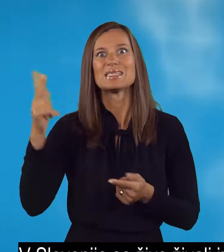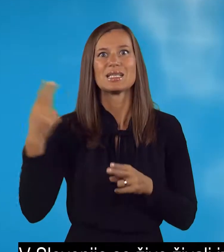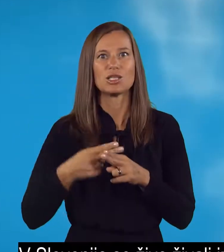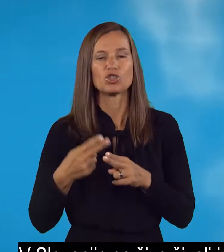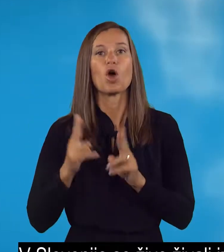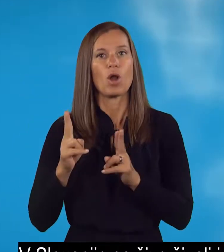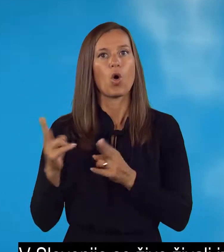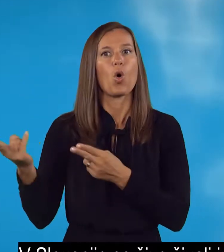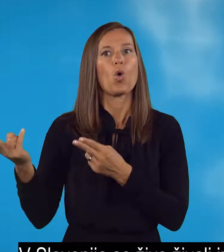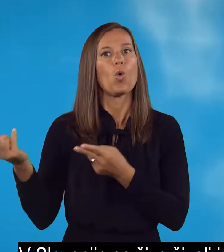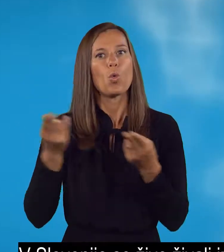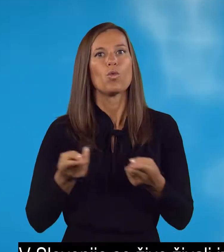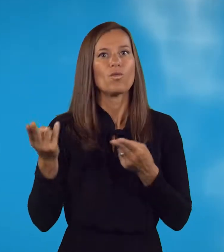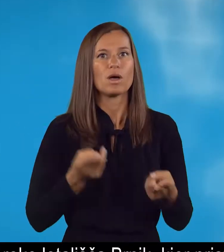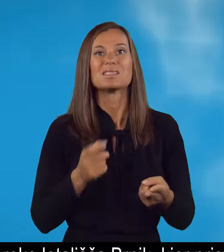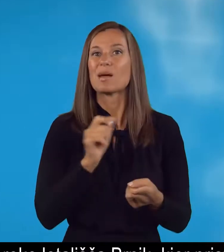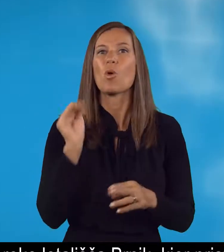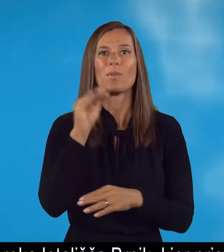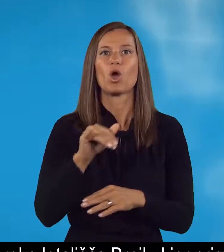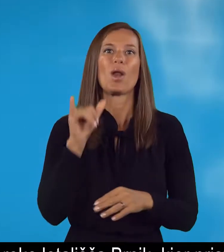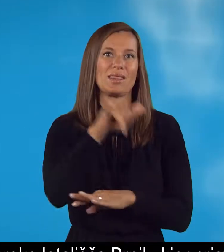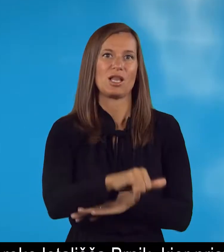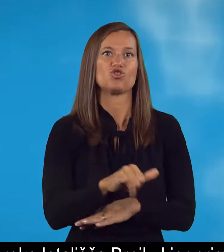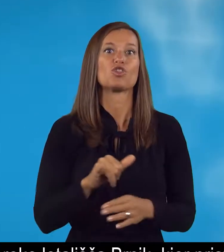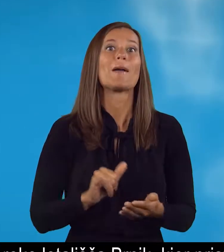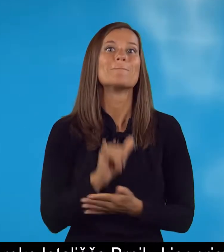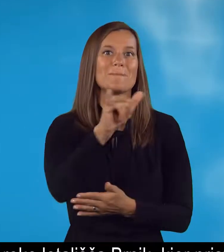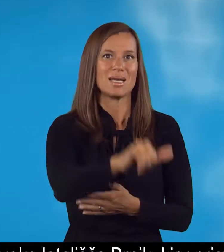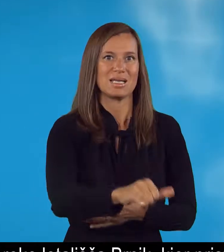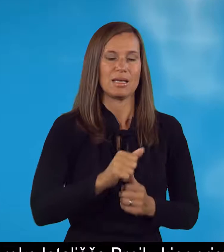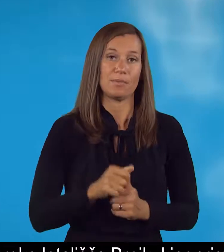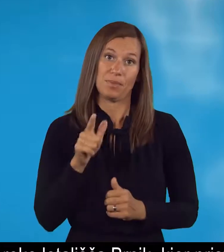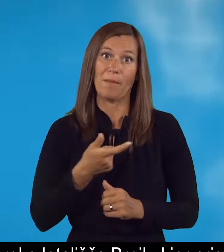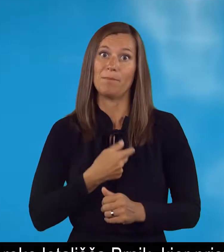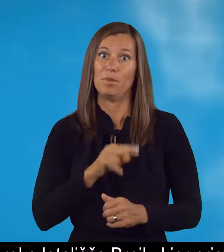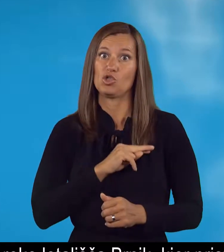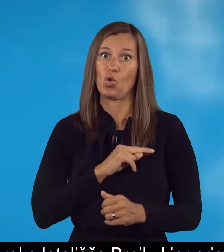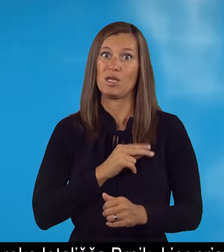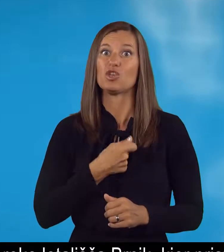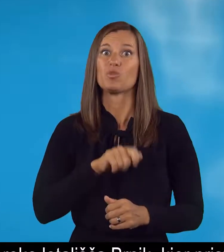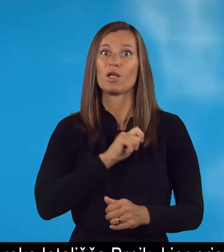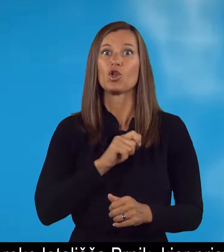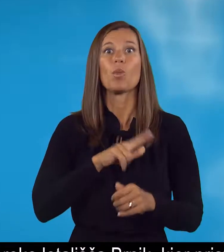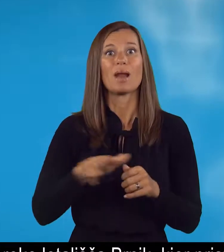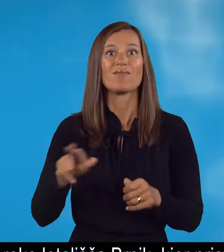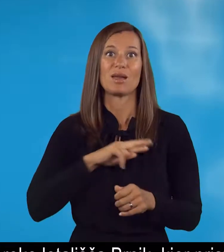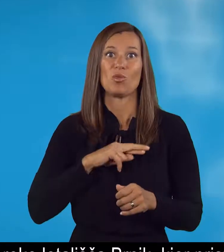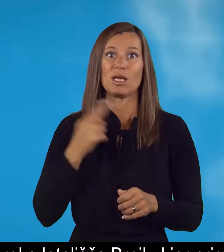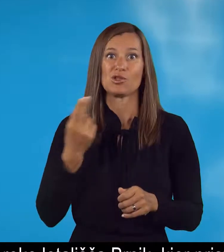držav lahko vnašajo samo preko letališča Brnik, kjer pristojni inšpektorji Uprave Republike Slovenije za